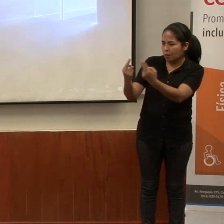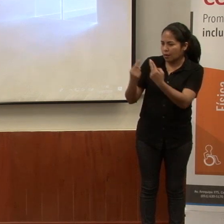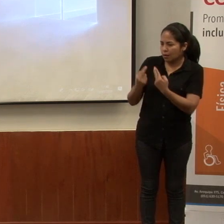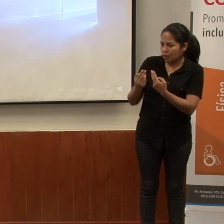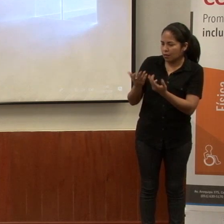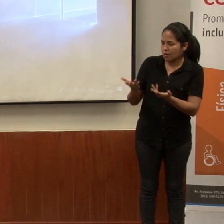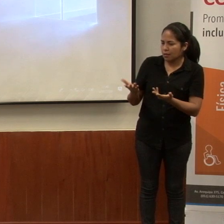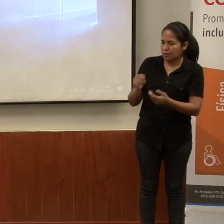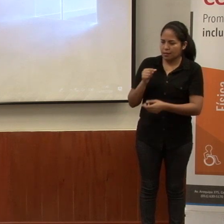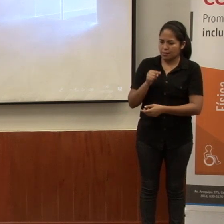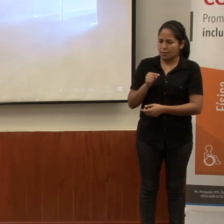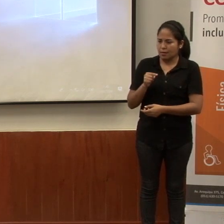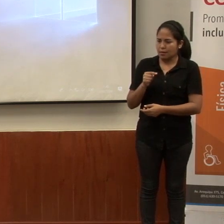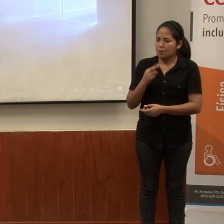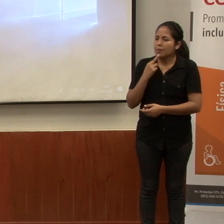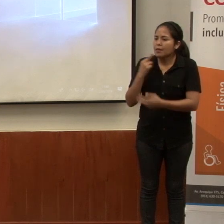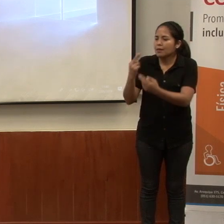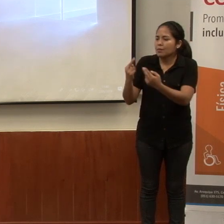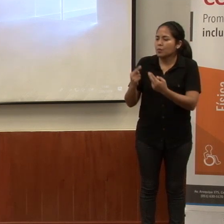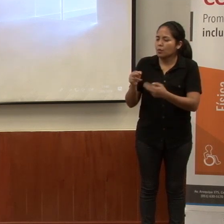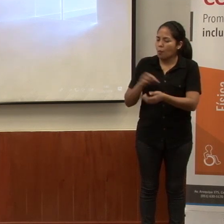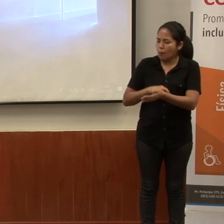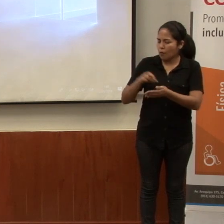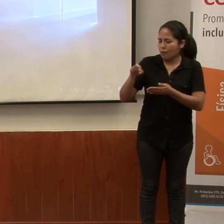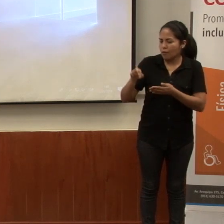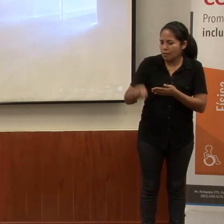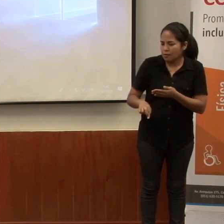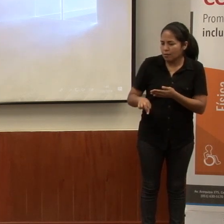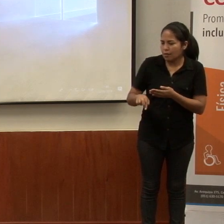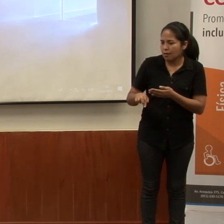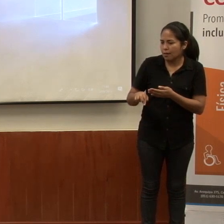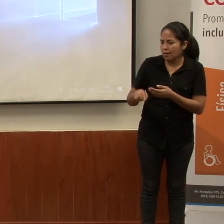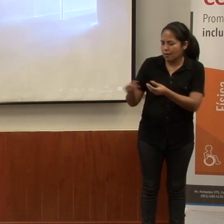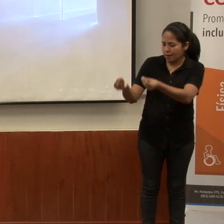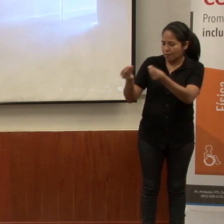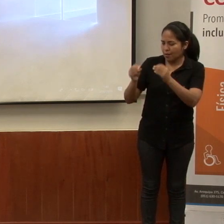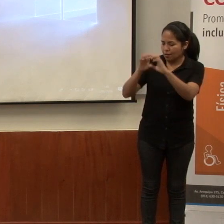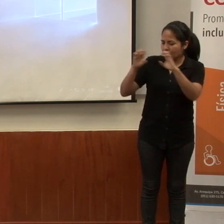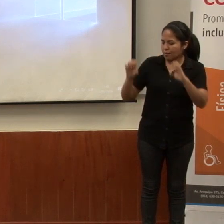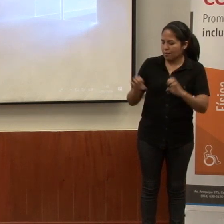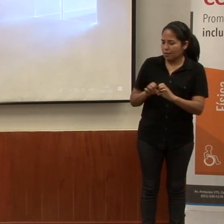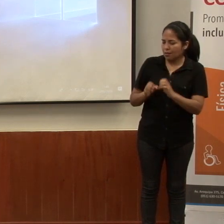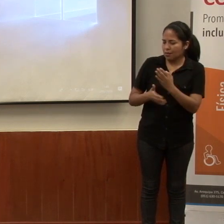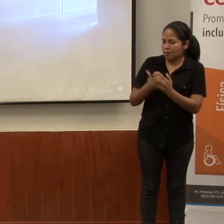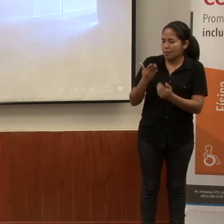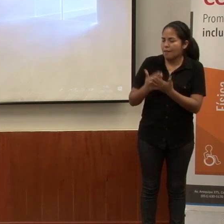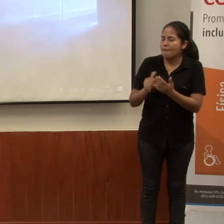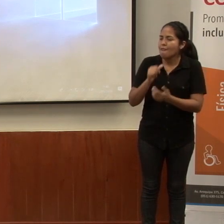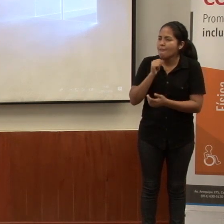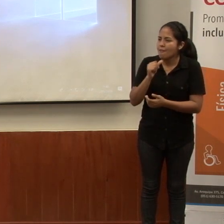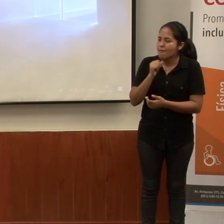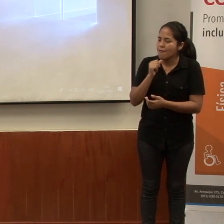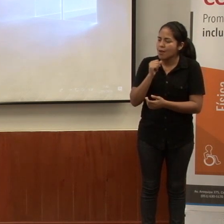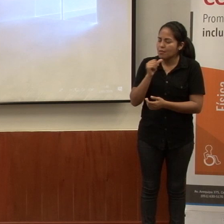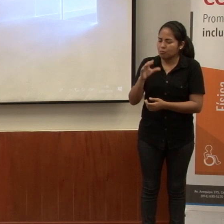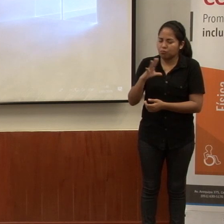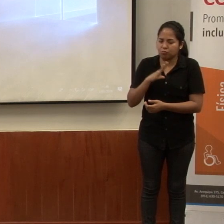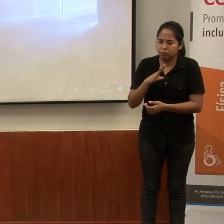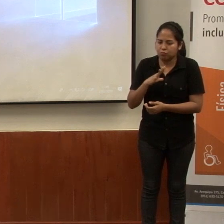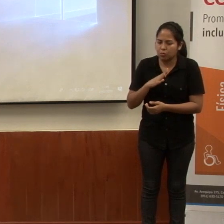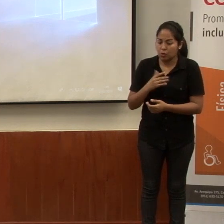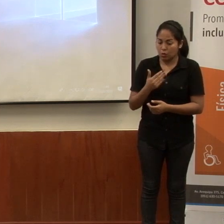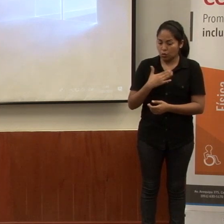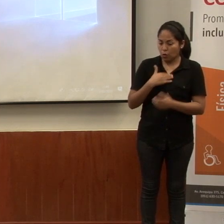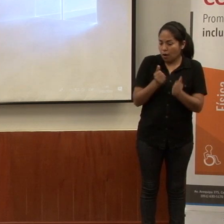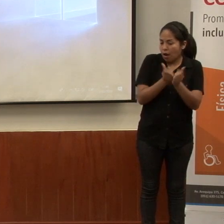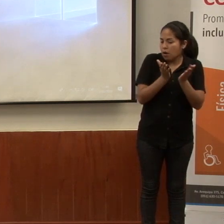Ministerio de Salud tiene a profesionales que van a dar un certificado de discapacidad? Tengo muchísimos alumnos